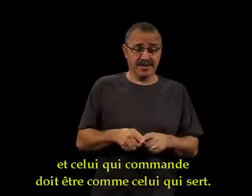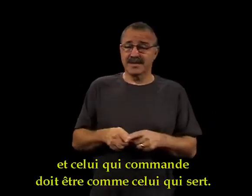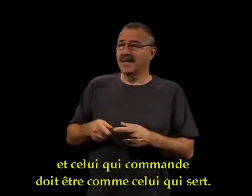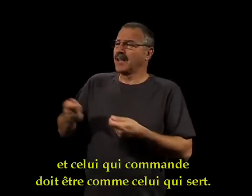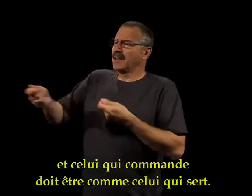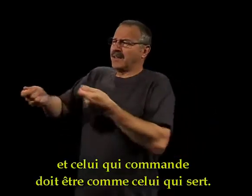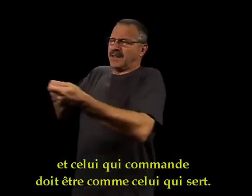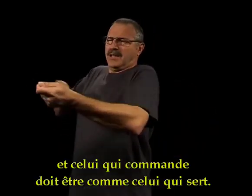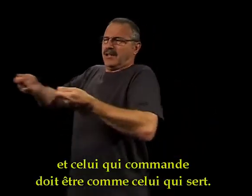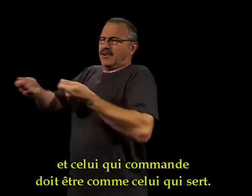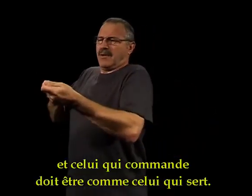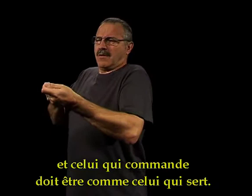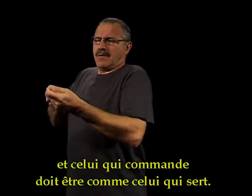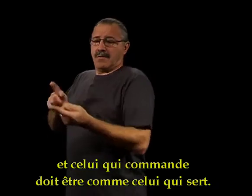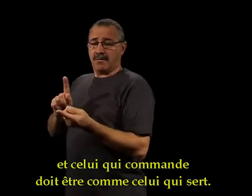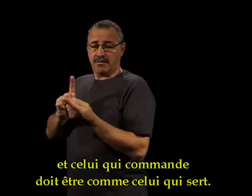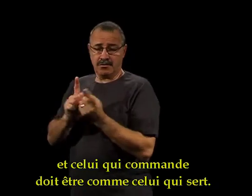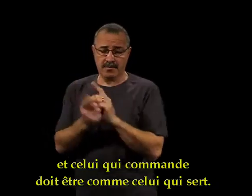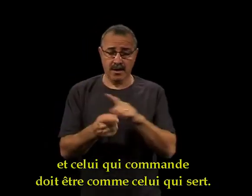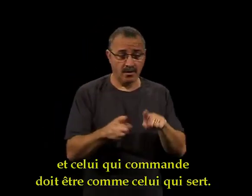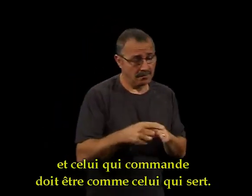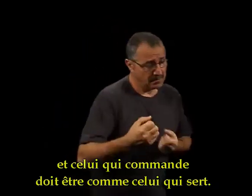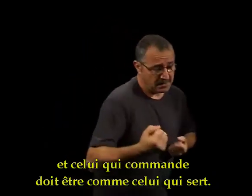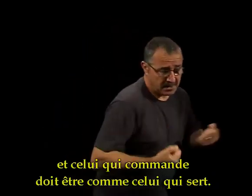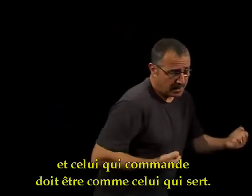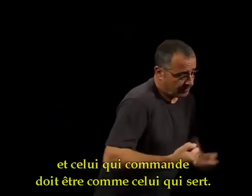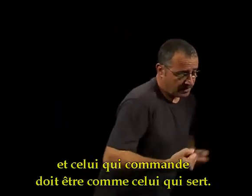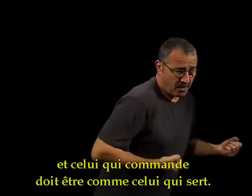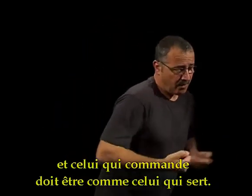Et celui qui commande doit être comme celui qui sert.